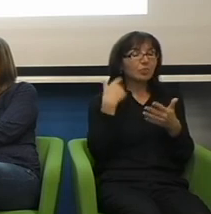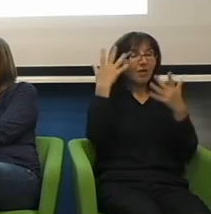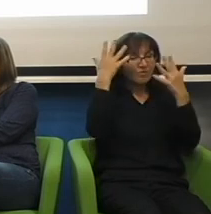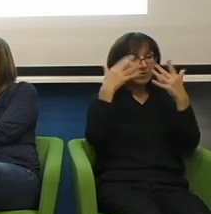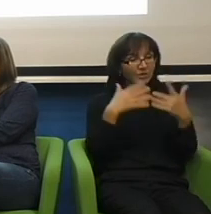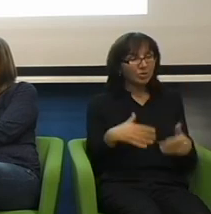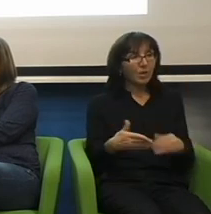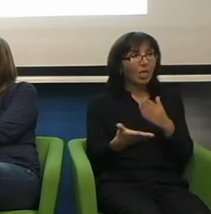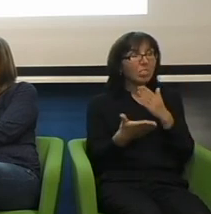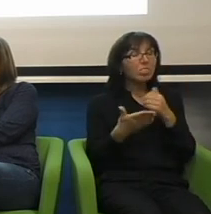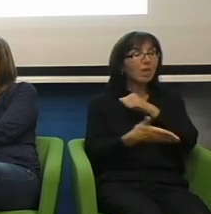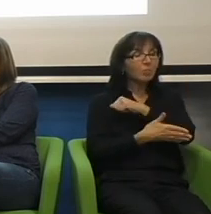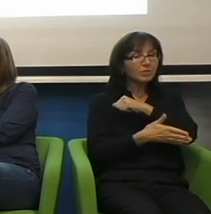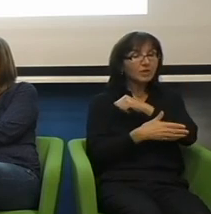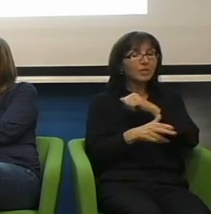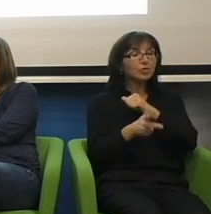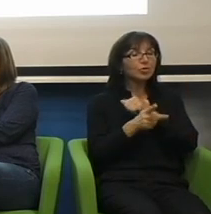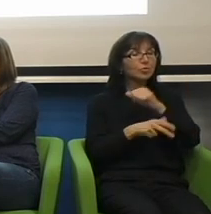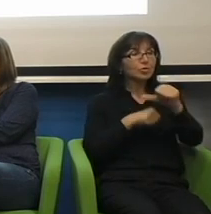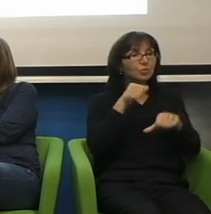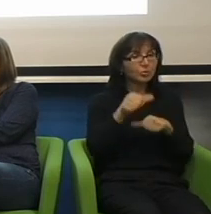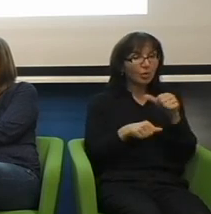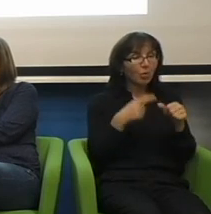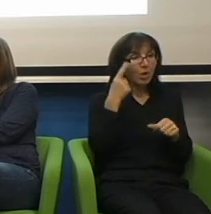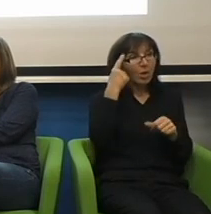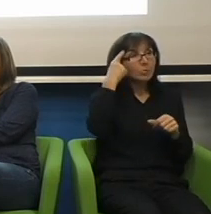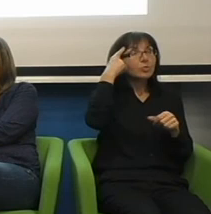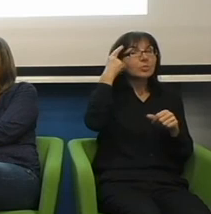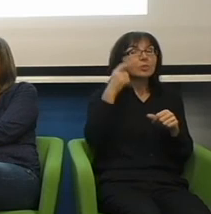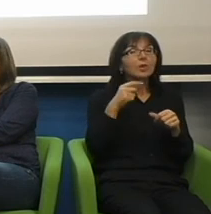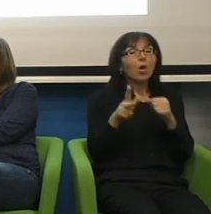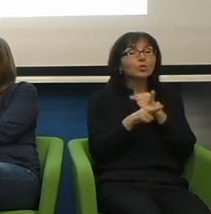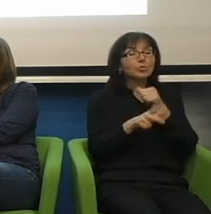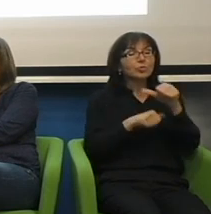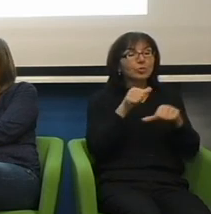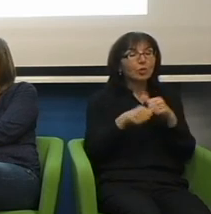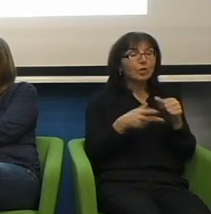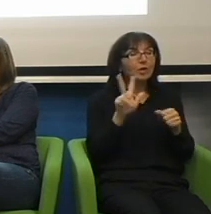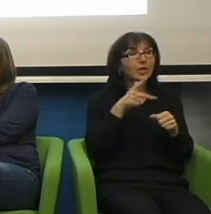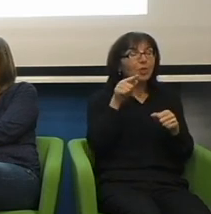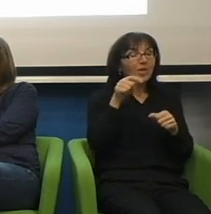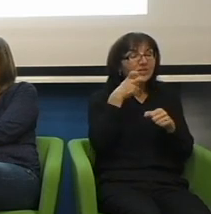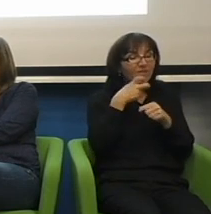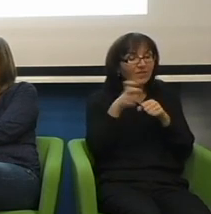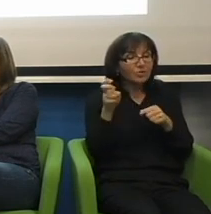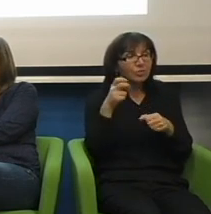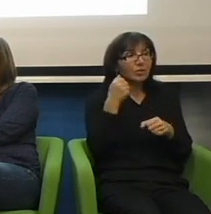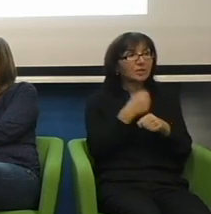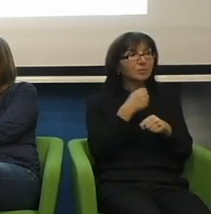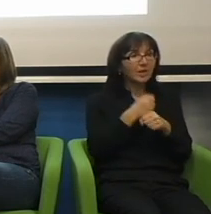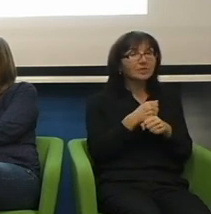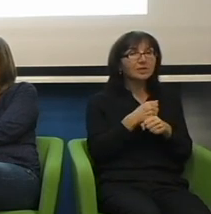podstawie zarobków z 80 roku, a przypomnijmy, że przecież 80 rok to jest moment, kiedy ona jest wyrzucona z pracy, tak? Kiedy